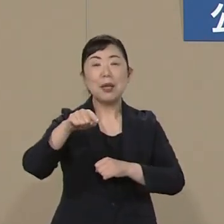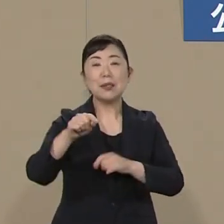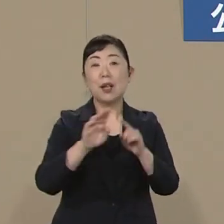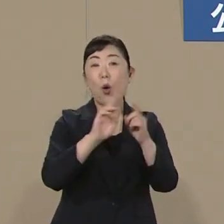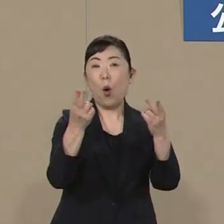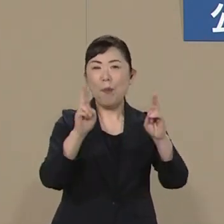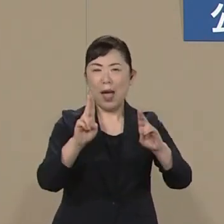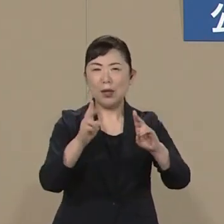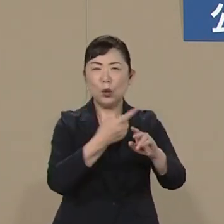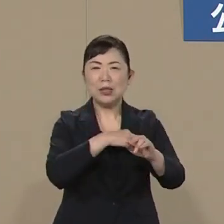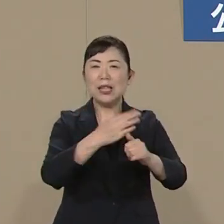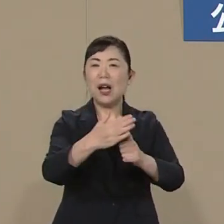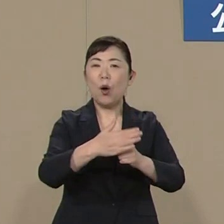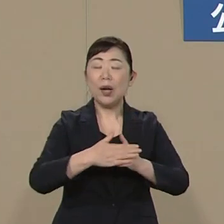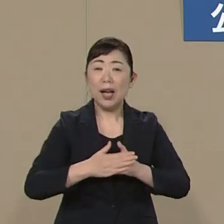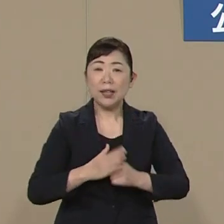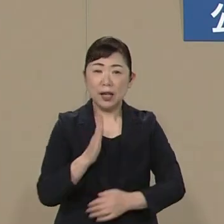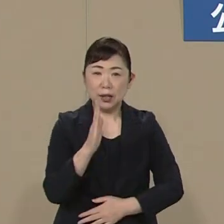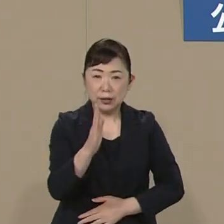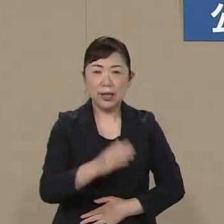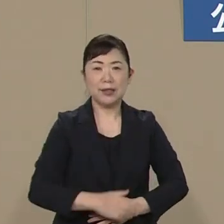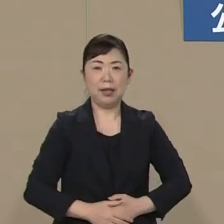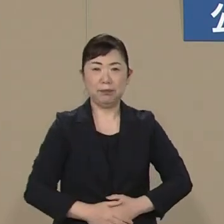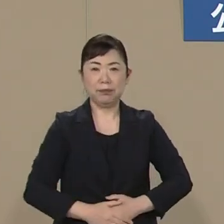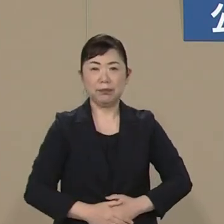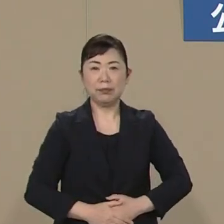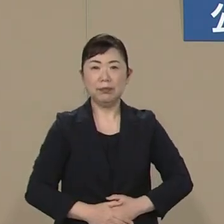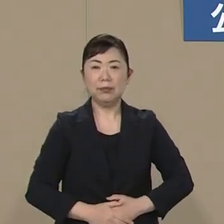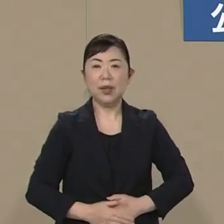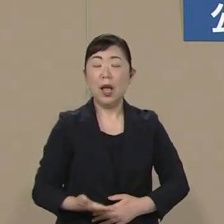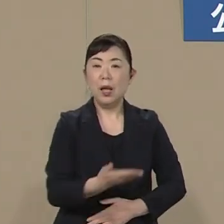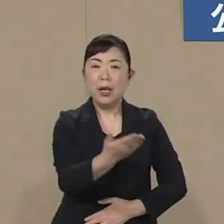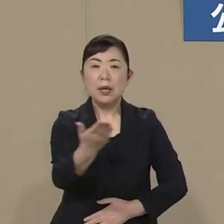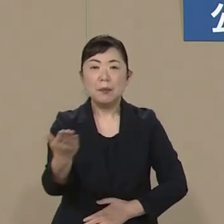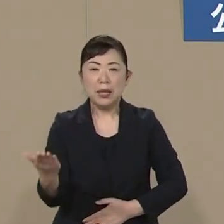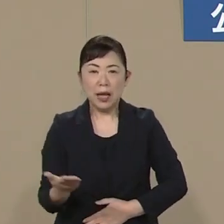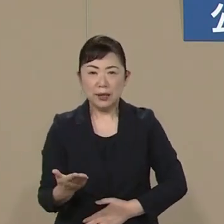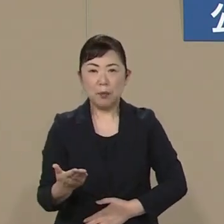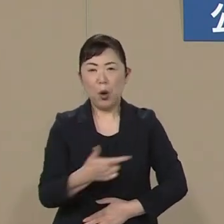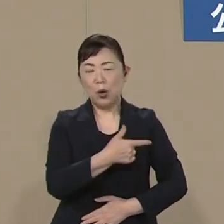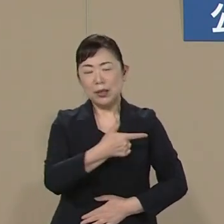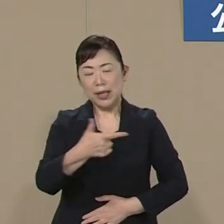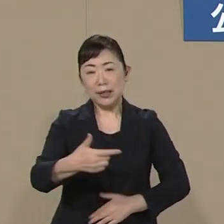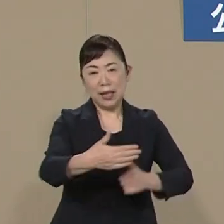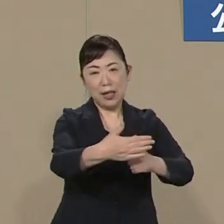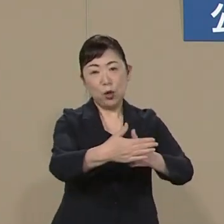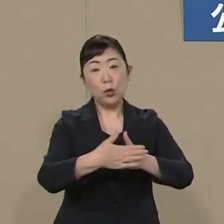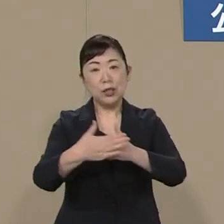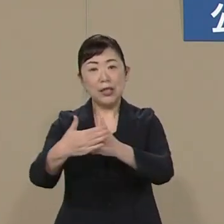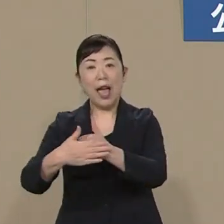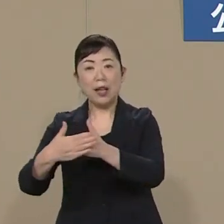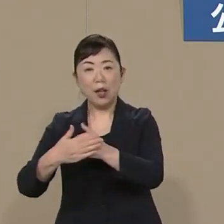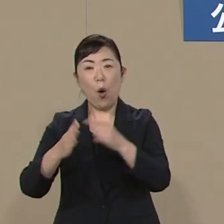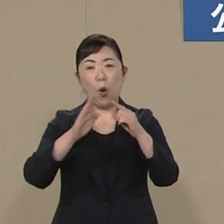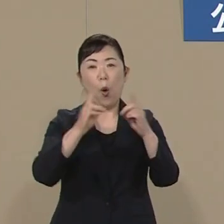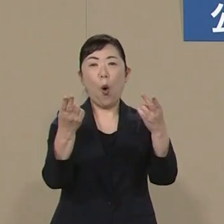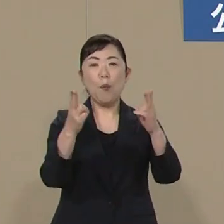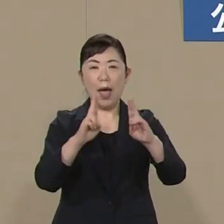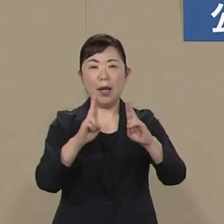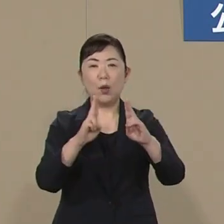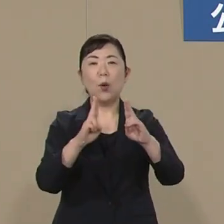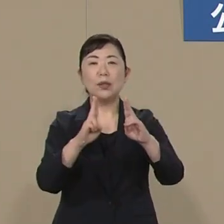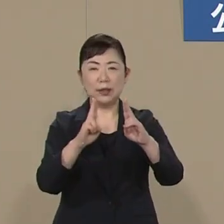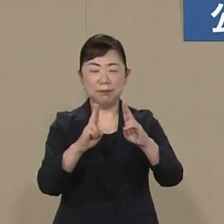どうか公明党に力を与えてください皆様の絶大なご支援を公明党